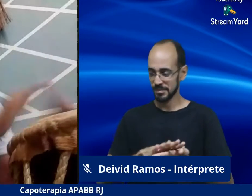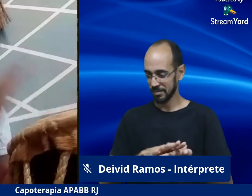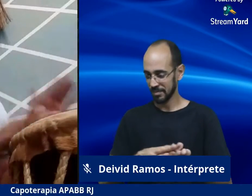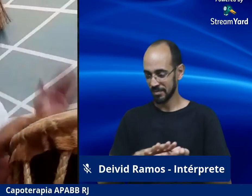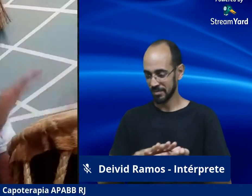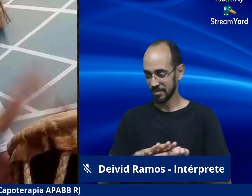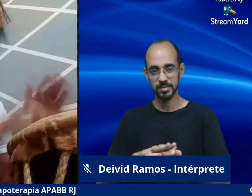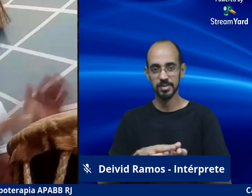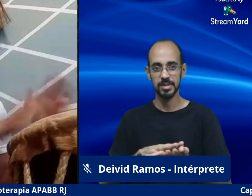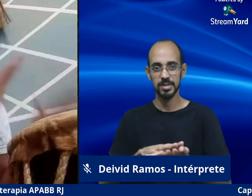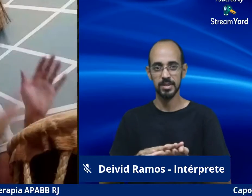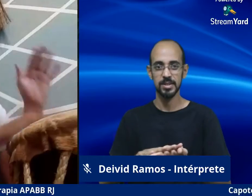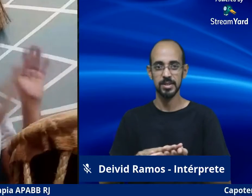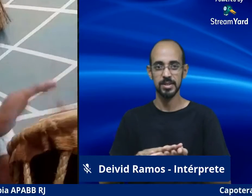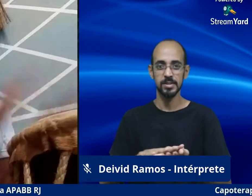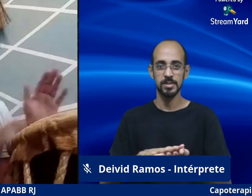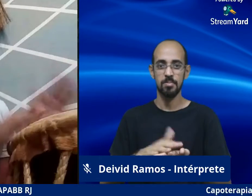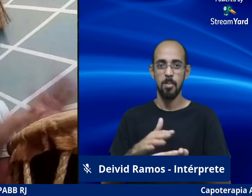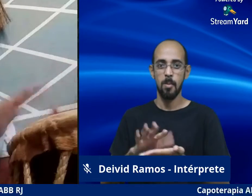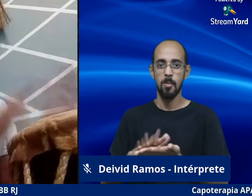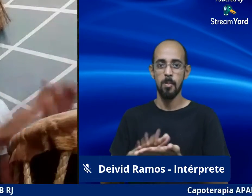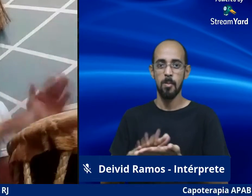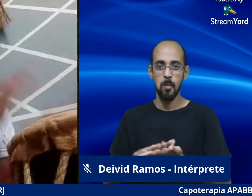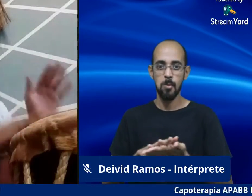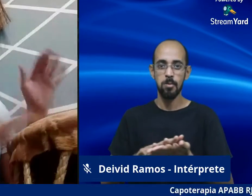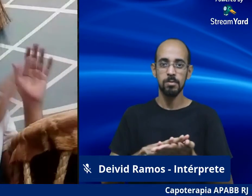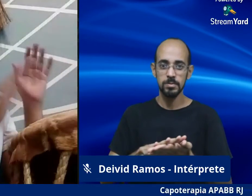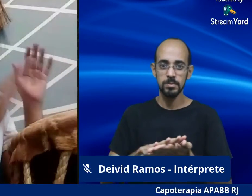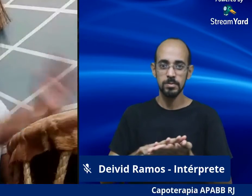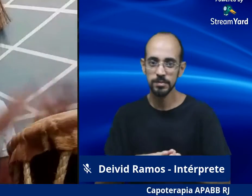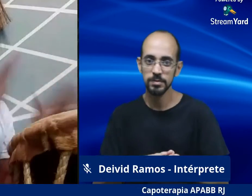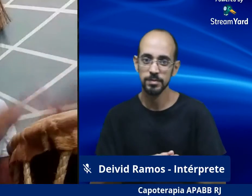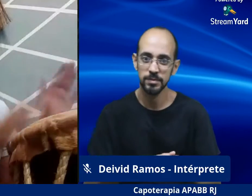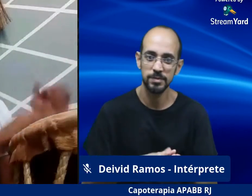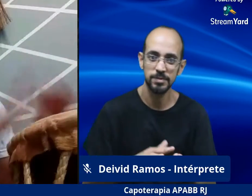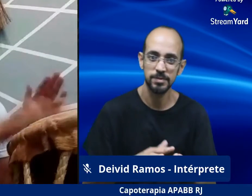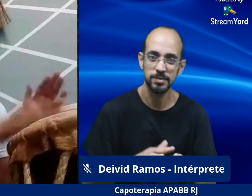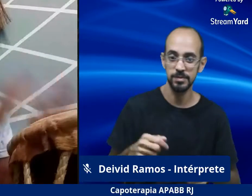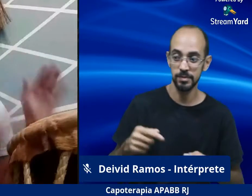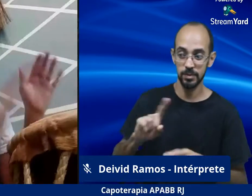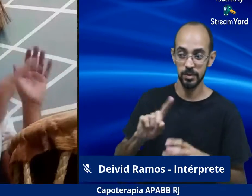meu pai, tumbalaica, oi não me deixe só,